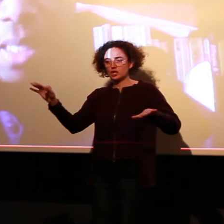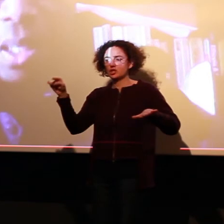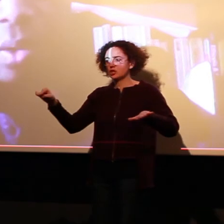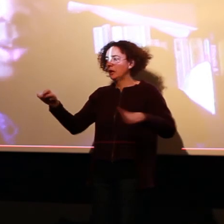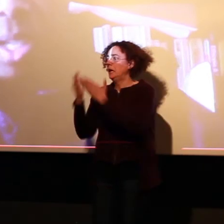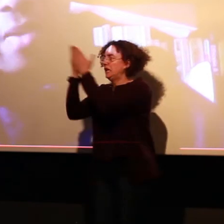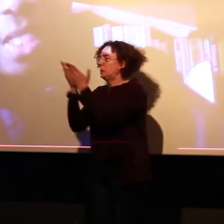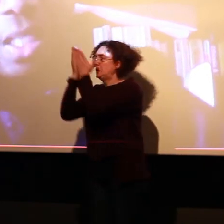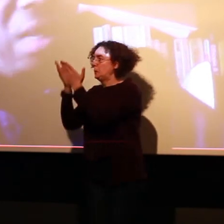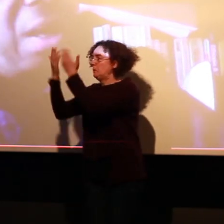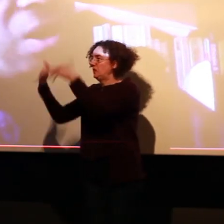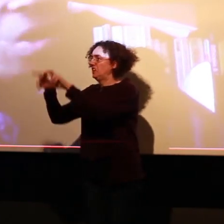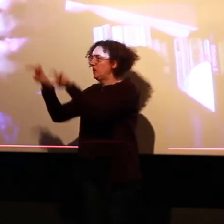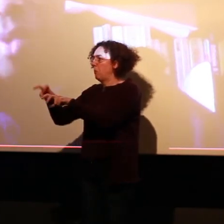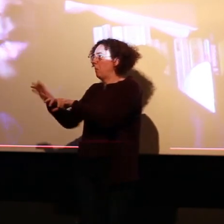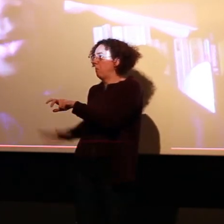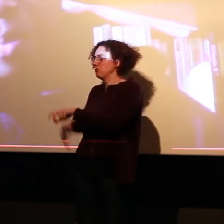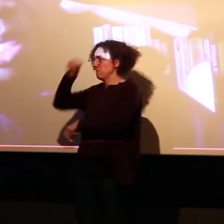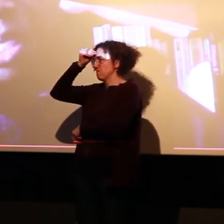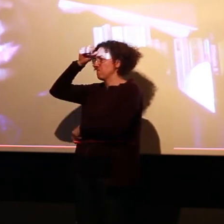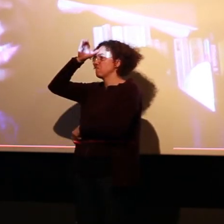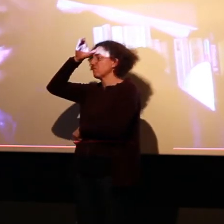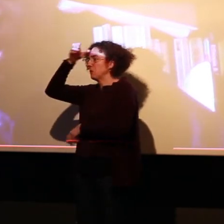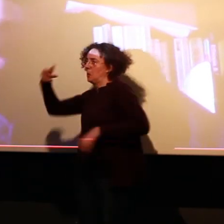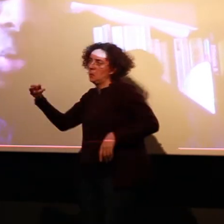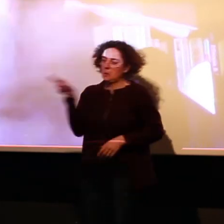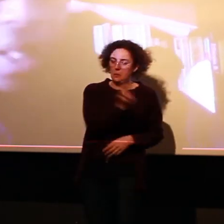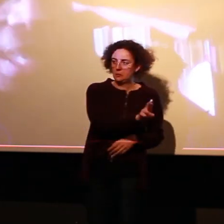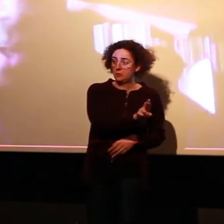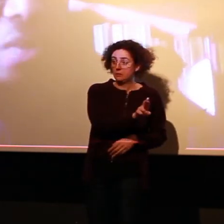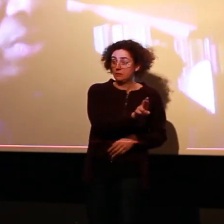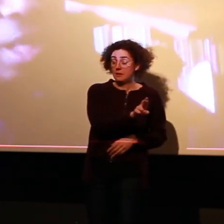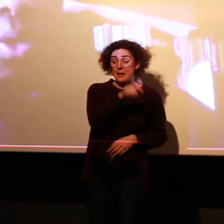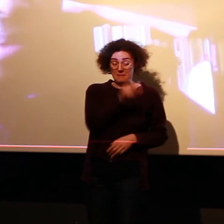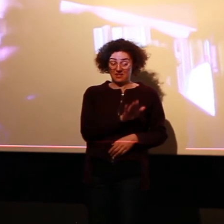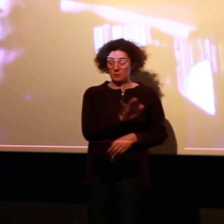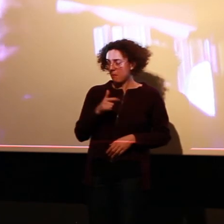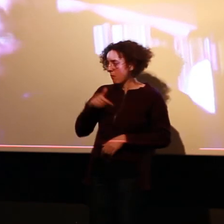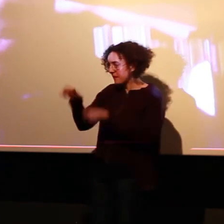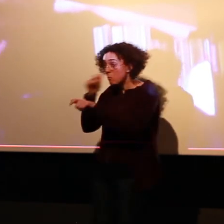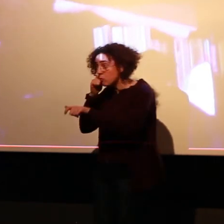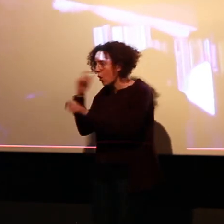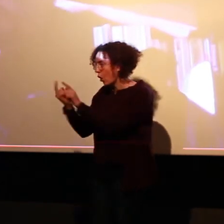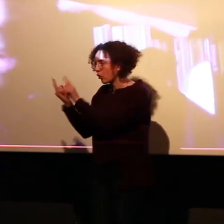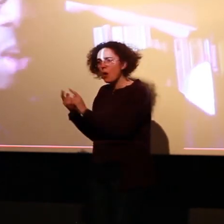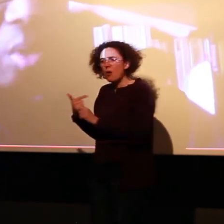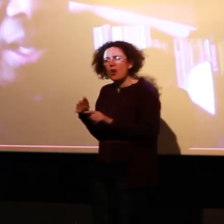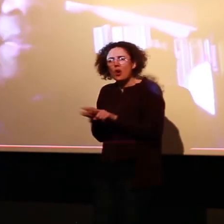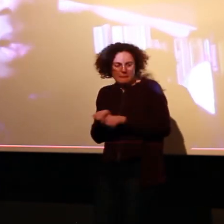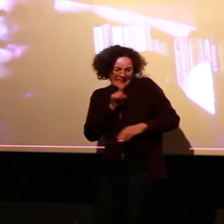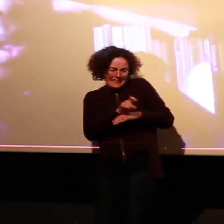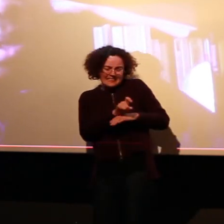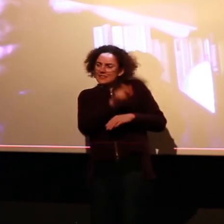pays, c'était de rentrer à investir leur savoir dans leur pays. Et pour toute une série de raisons, d'ailleurs ce film n'est pas un réquisitoire, hein, c'est simplement un